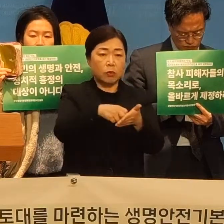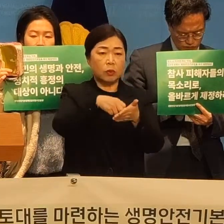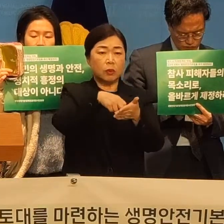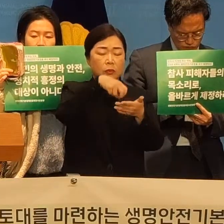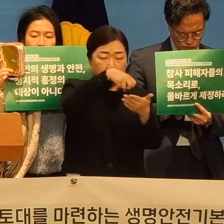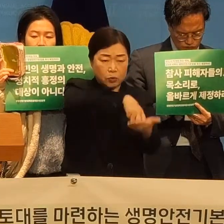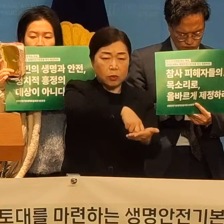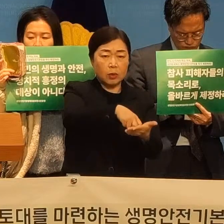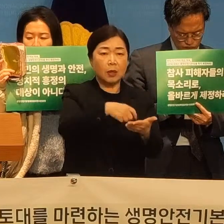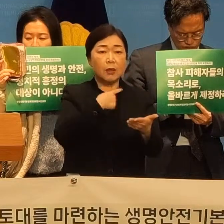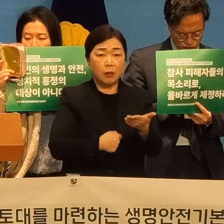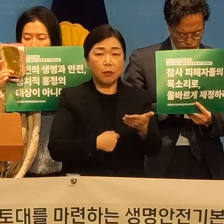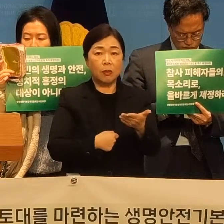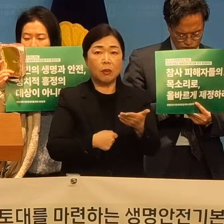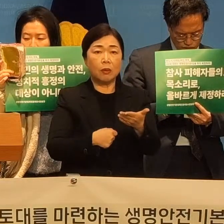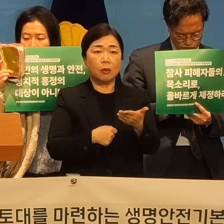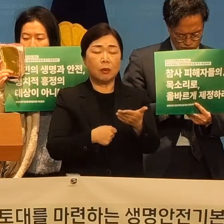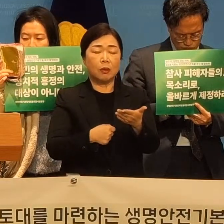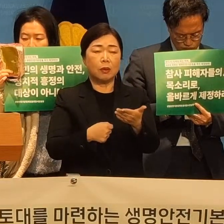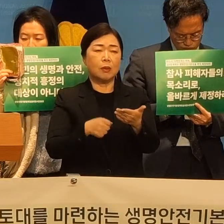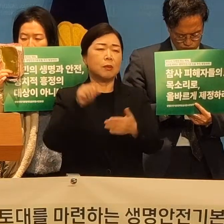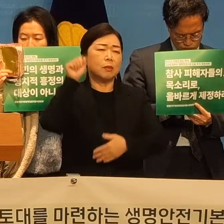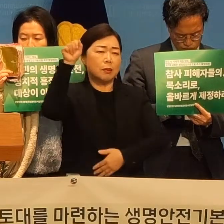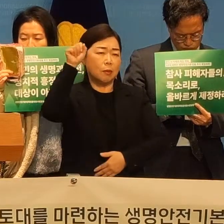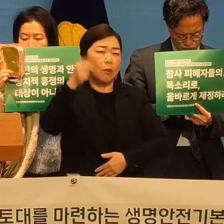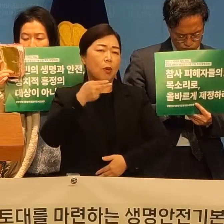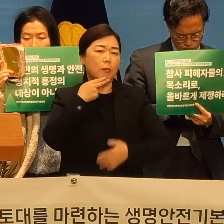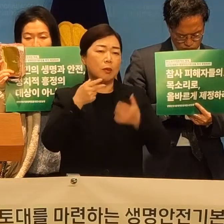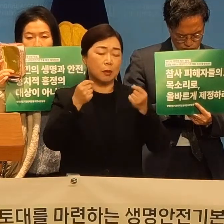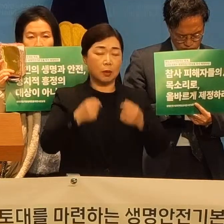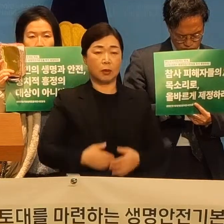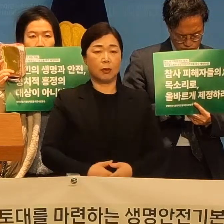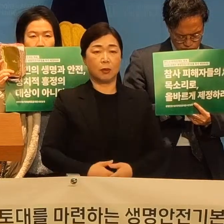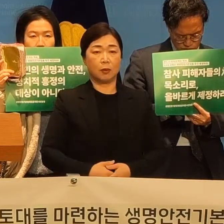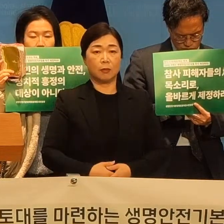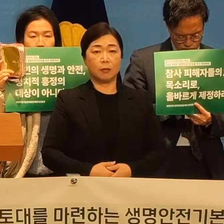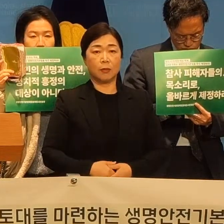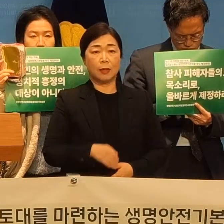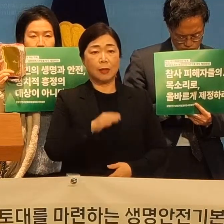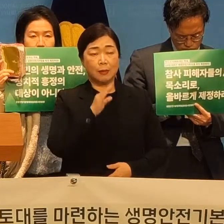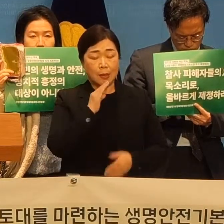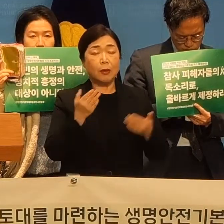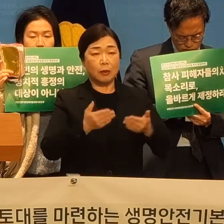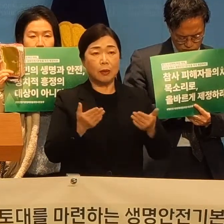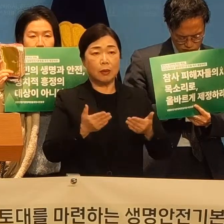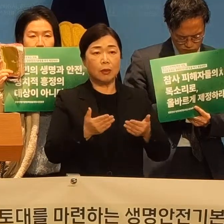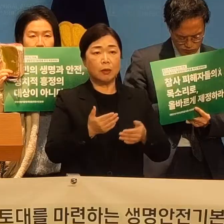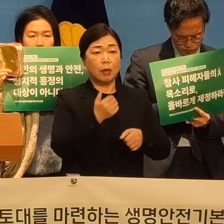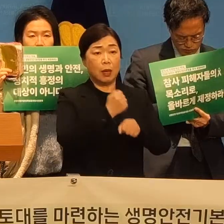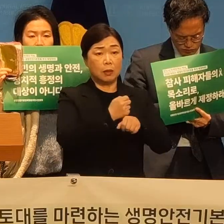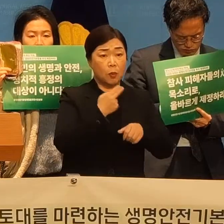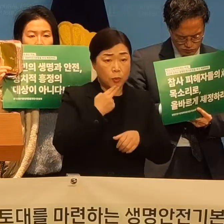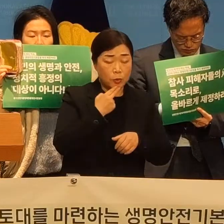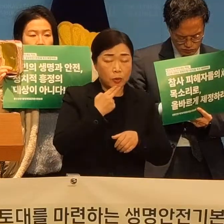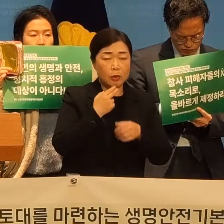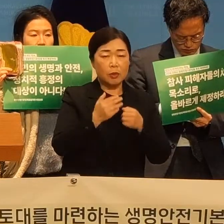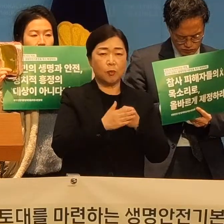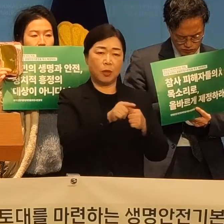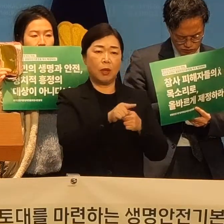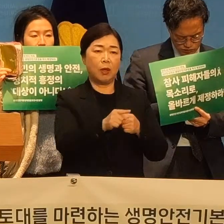너무나 당연한 것을 이제 당연한 것으로 만들려고 하는 것, 그것이 생명안전기본법